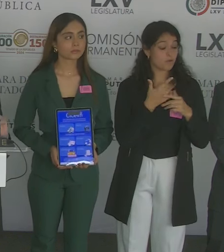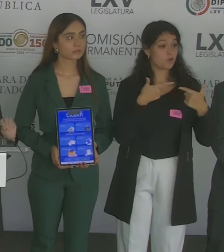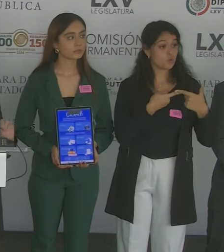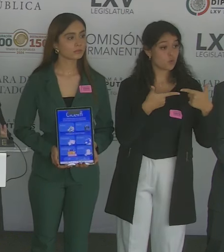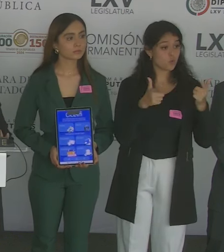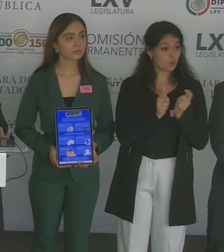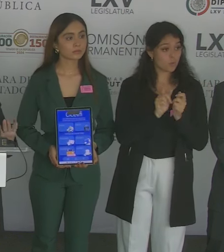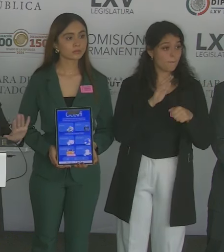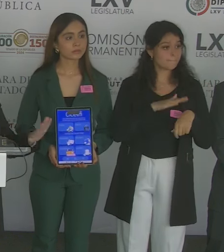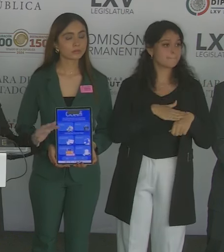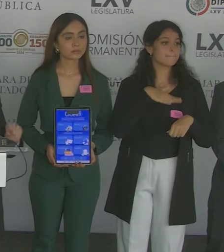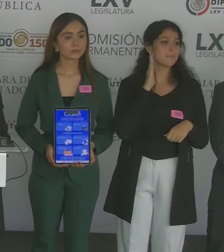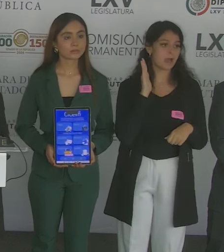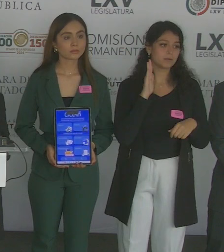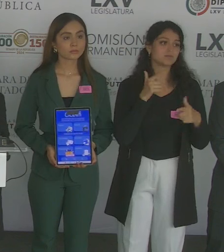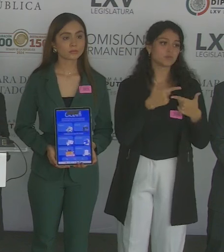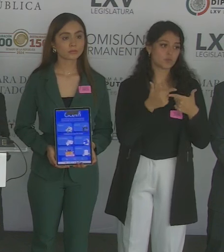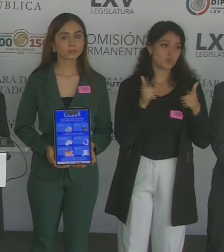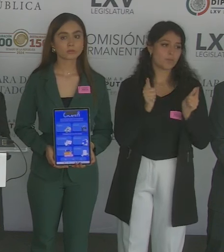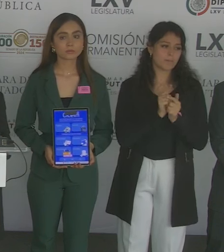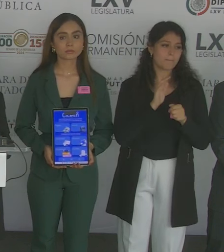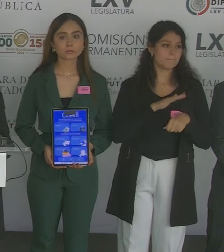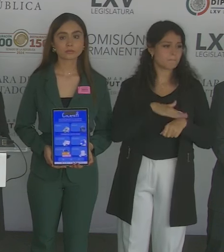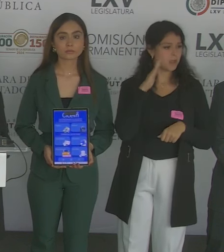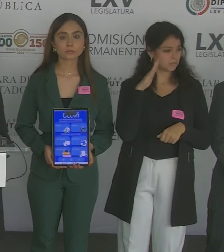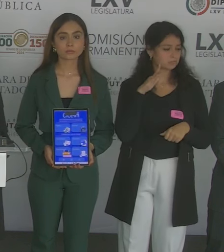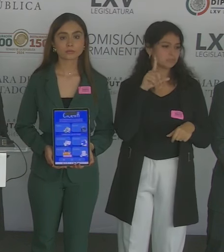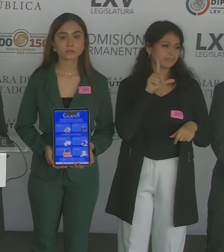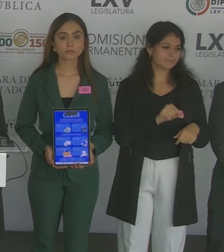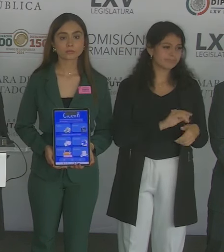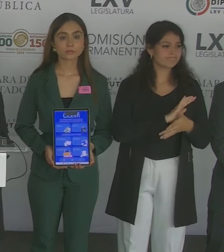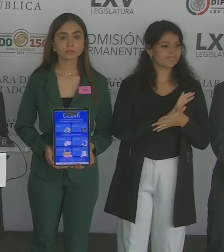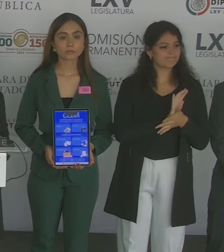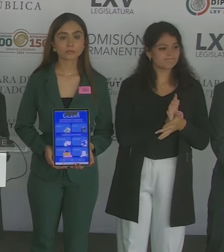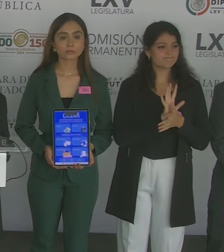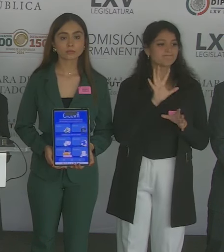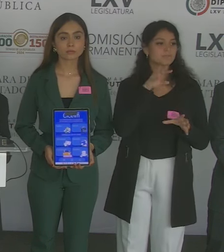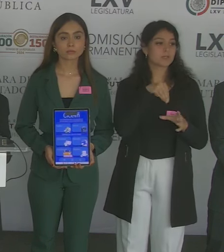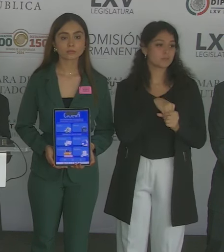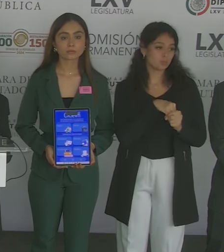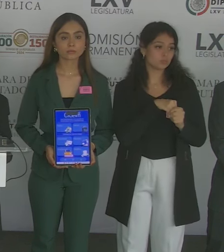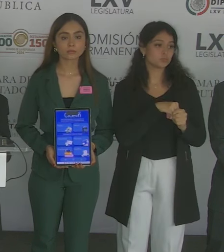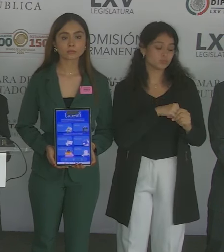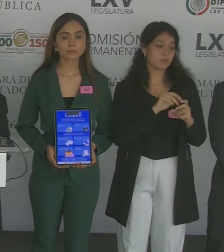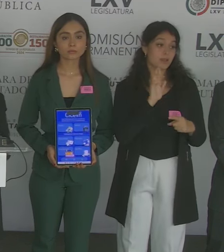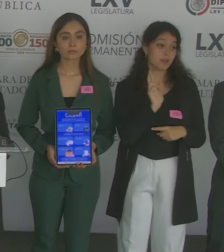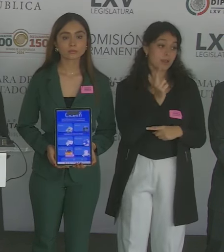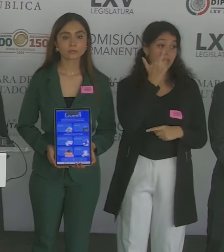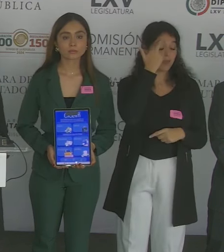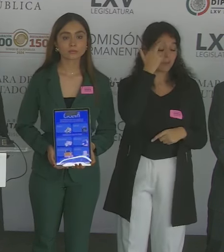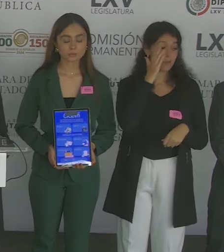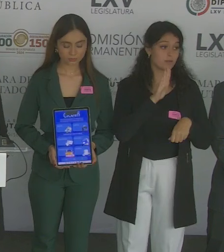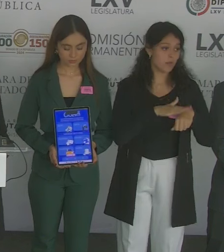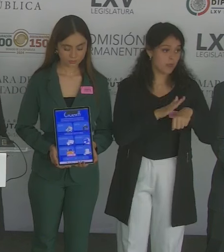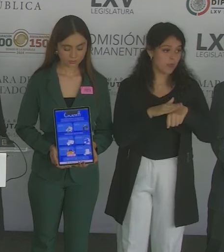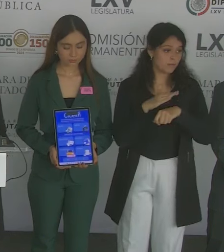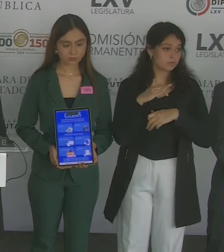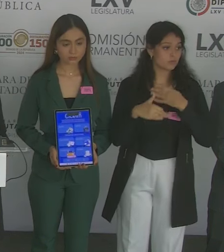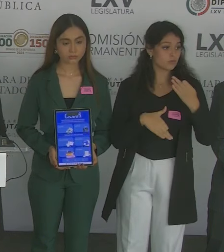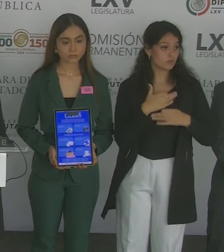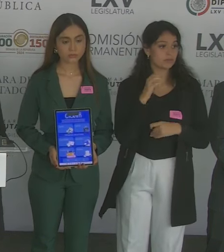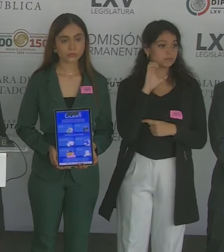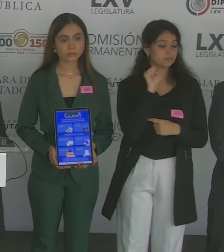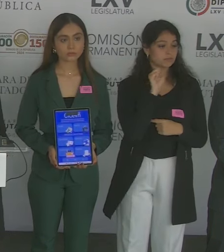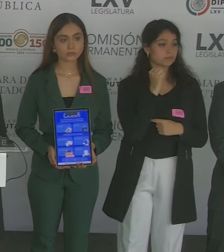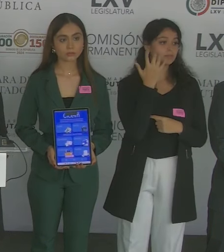etario el grupo más alejado de la inclusión recordando que nosotros somos la 65